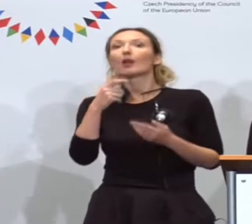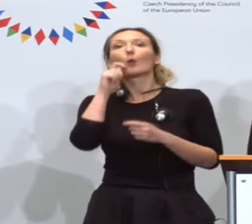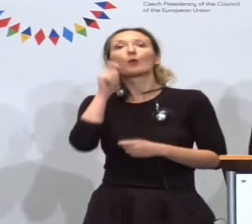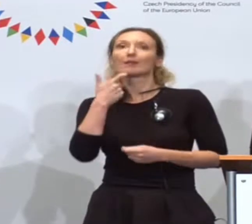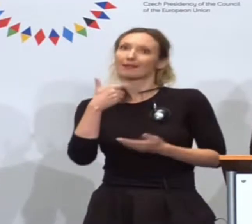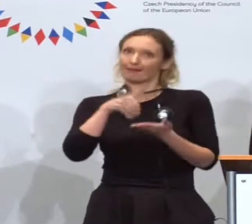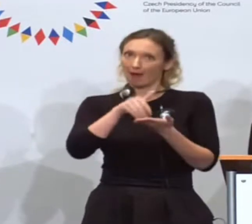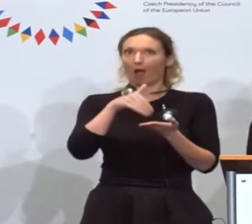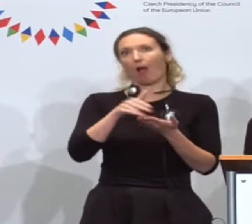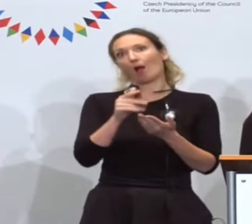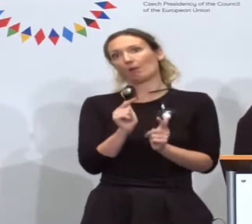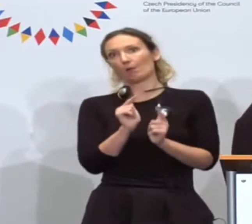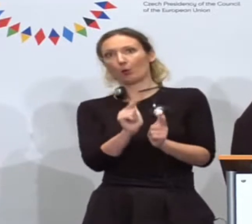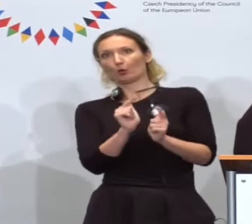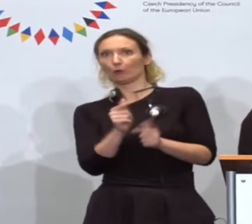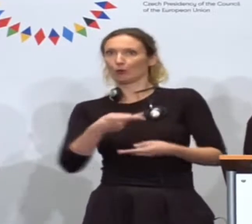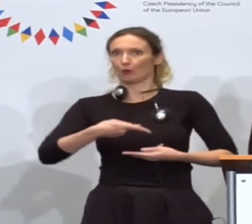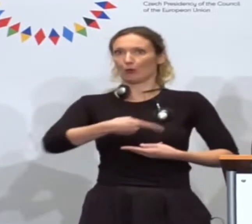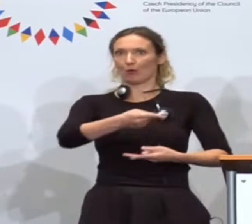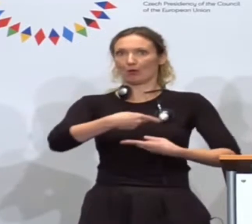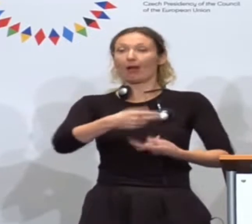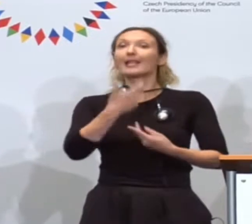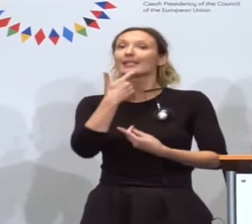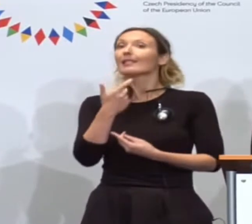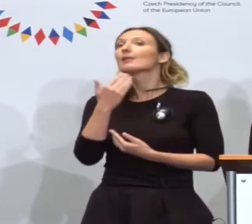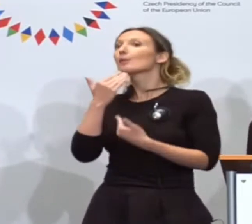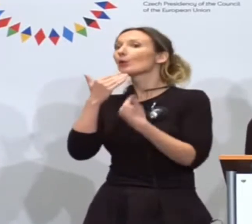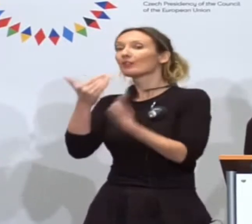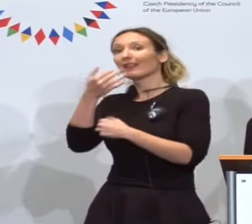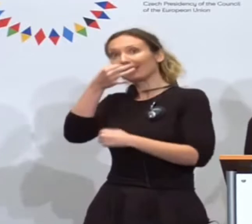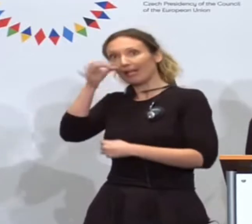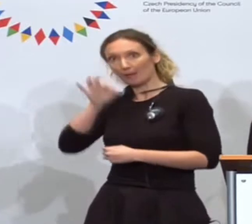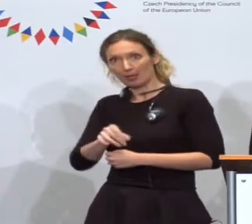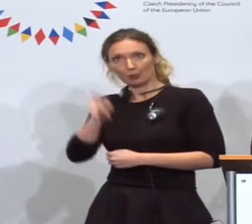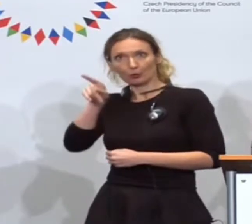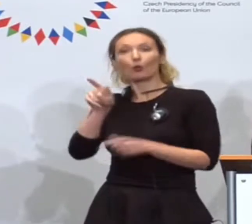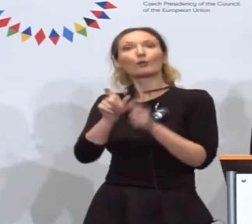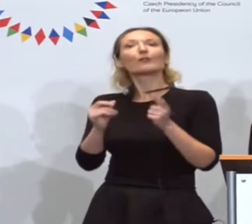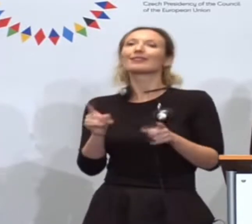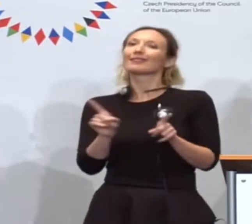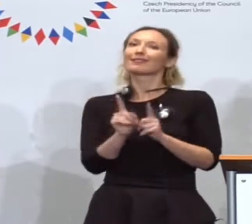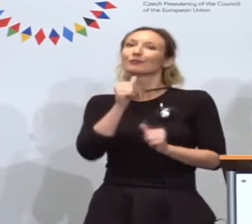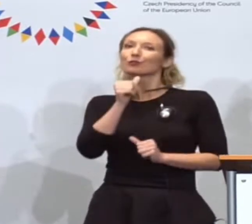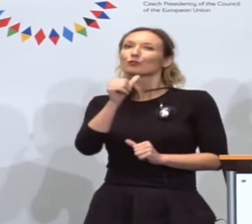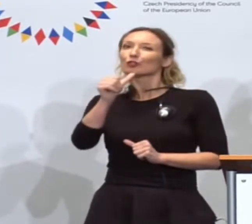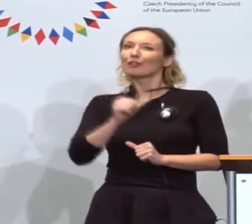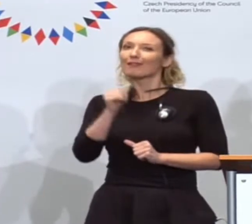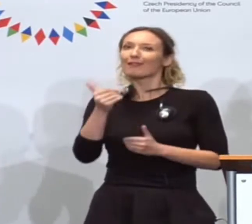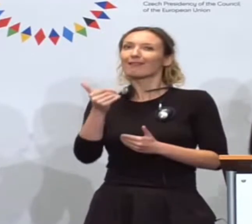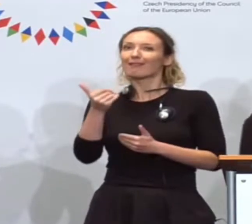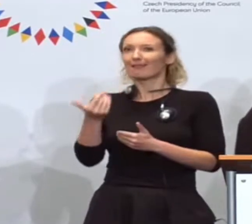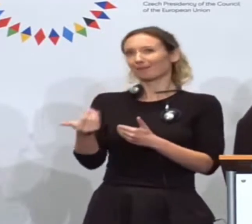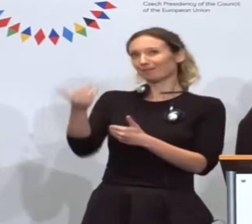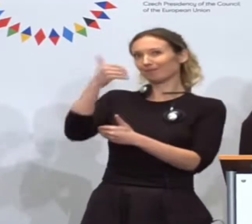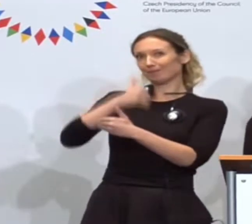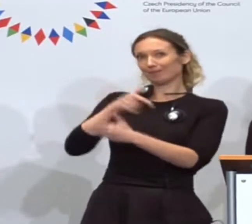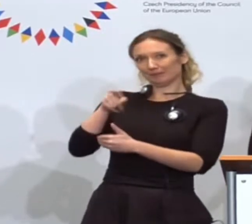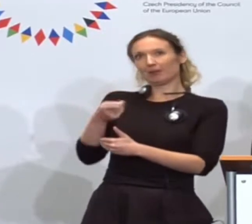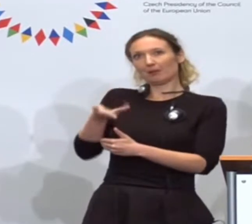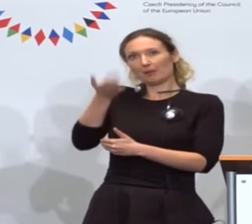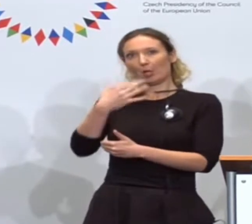pokračovat. Chtěla bych poděkovat zástupcům Spolkové republiky Německo, protože i včera vlastně na návštěvě